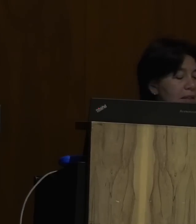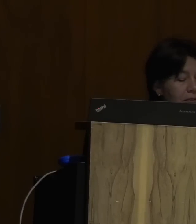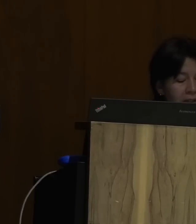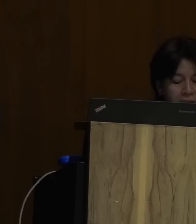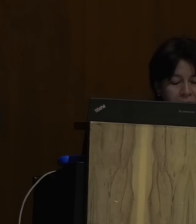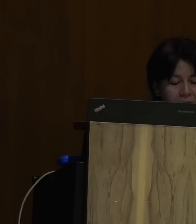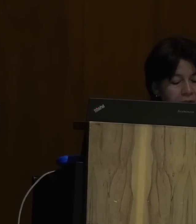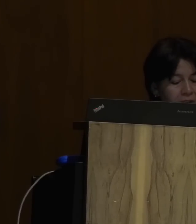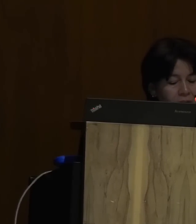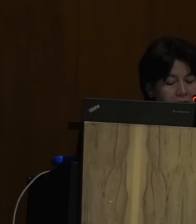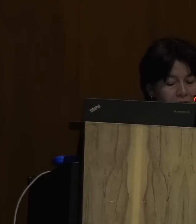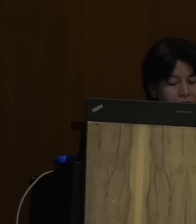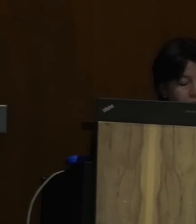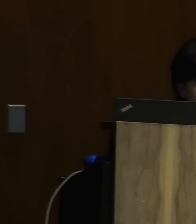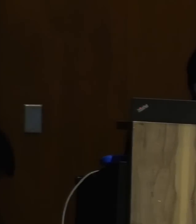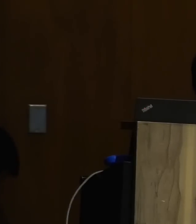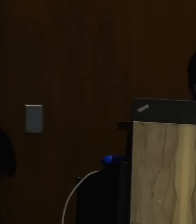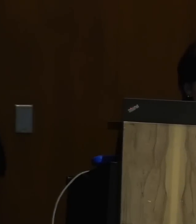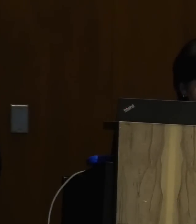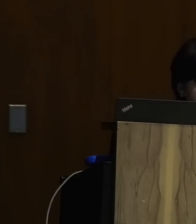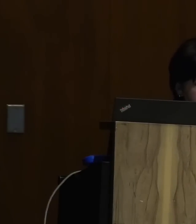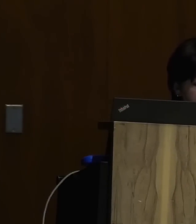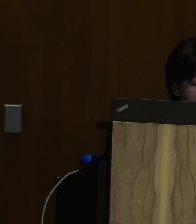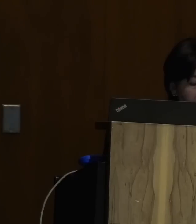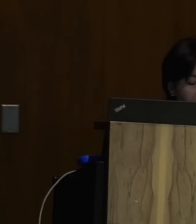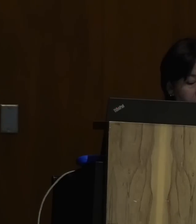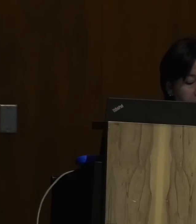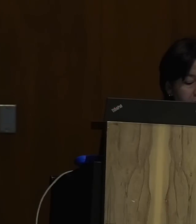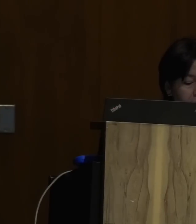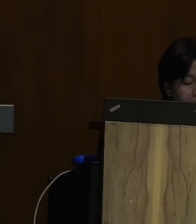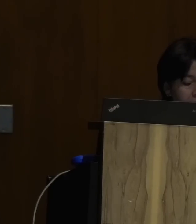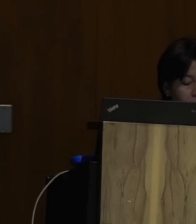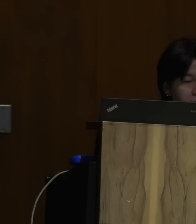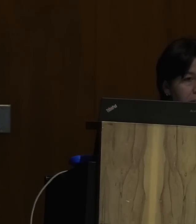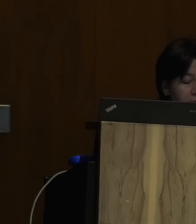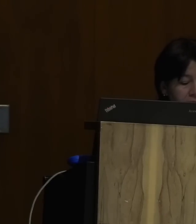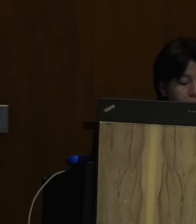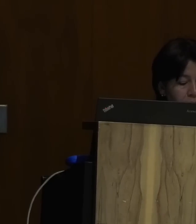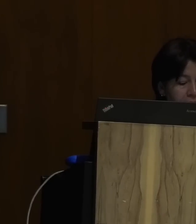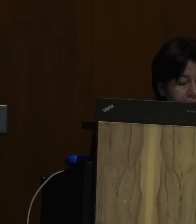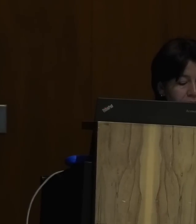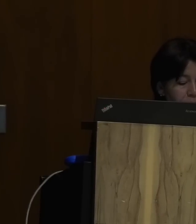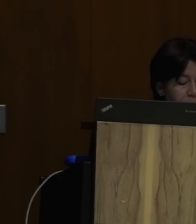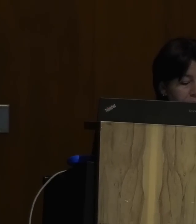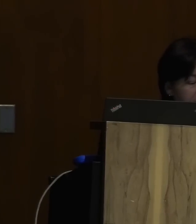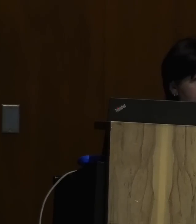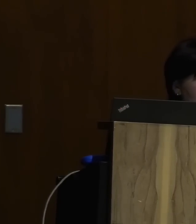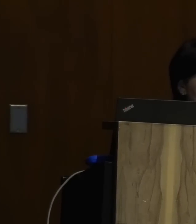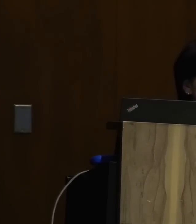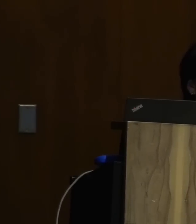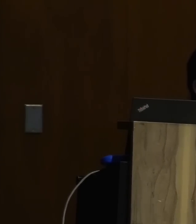El 20 de febrero de 1928 nace Leandro Díaz. Con este conversatorio queremos rendir un homenaje a su